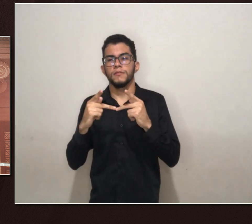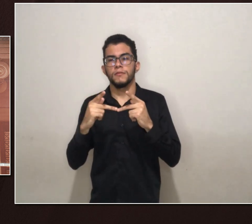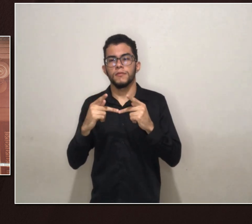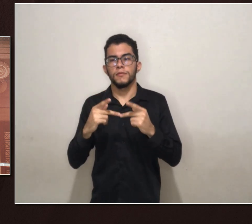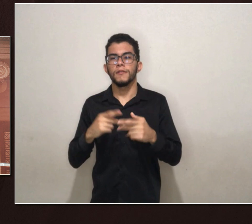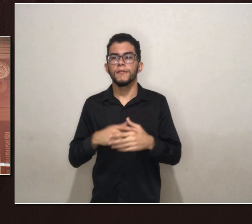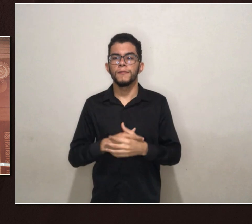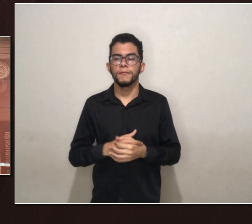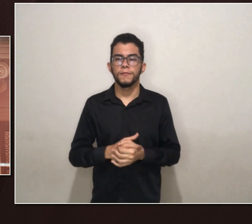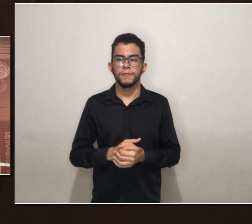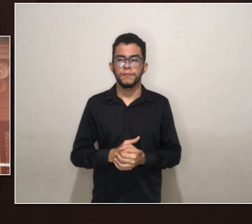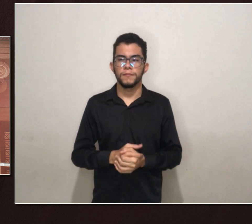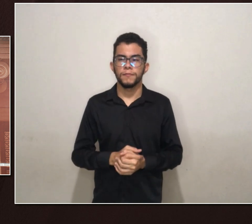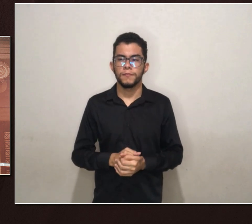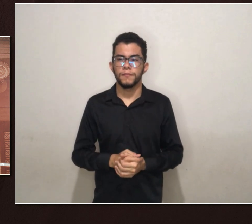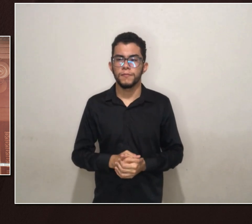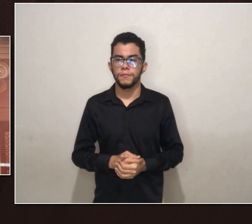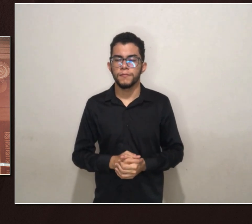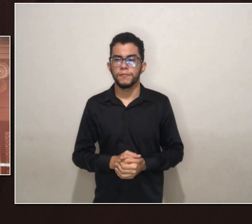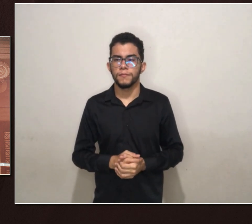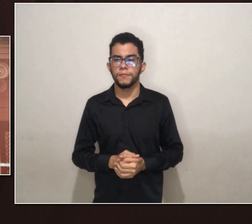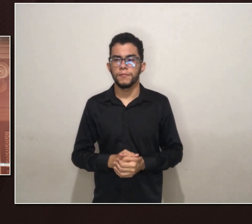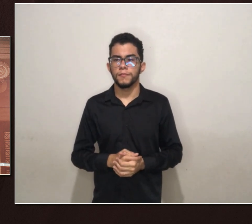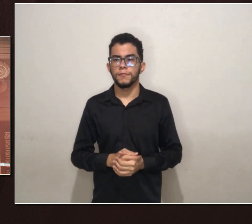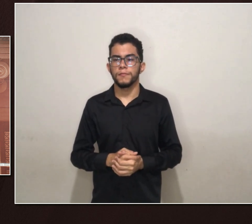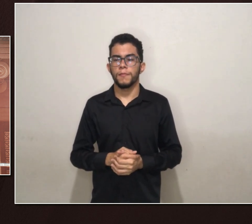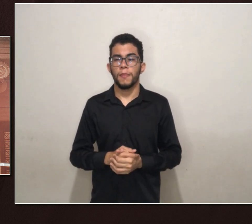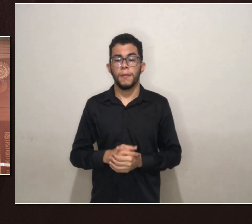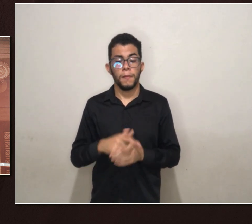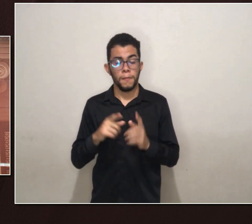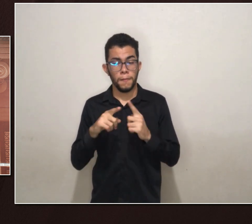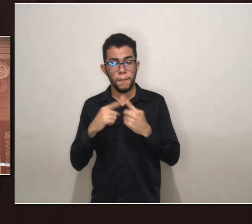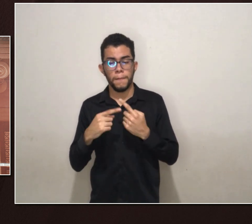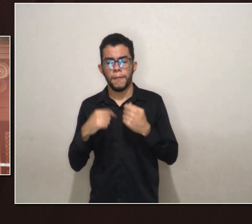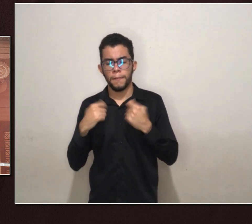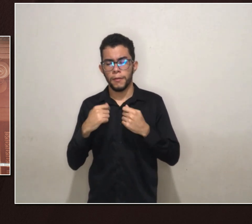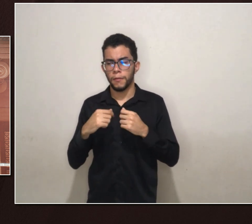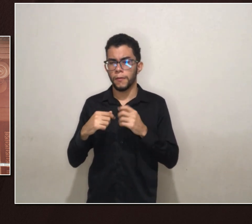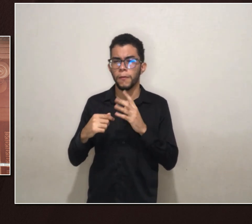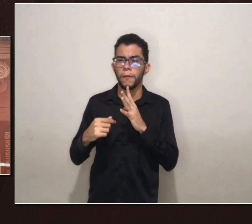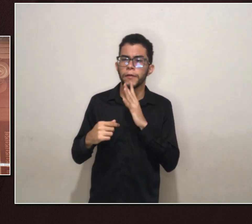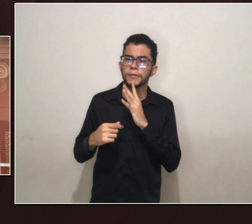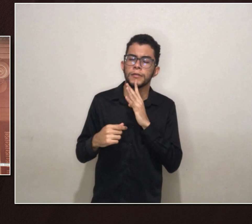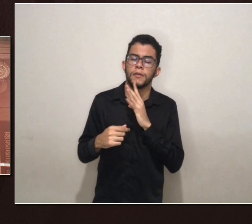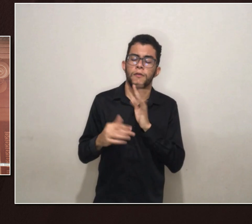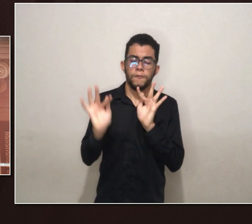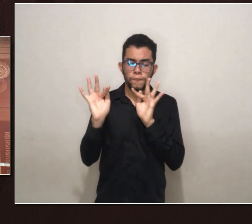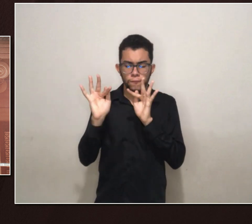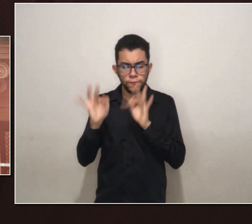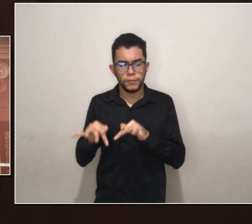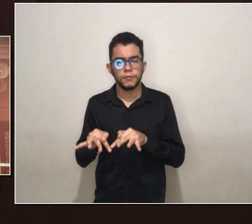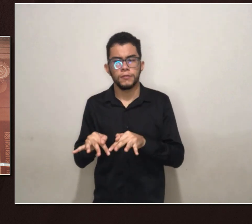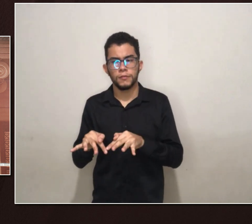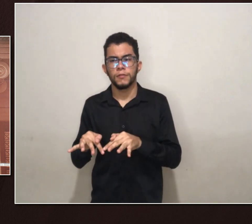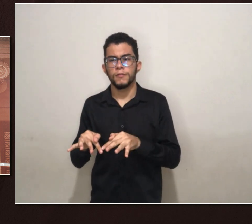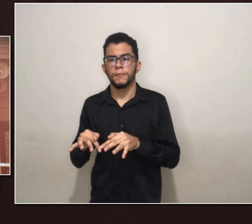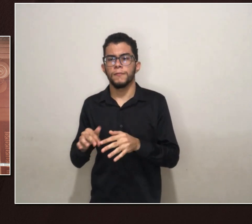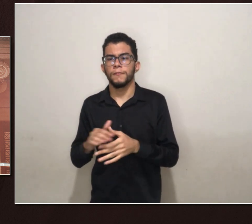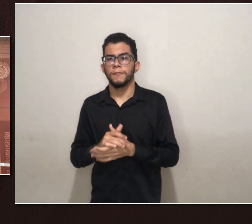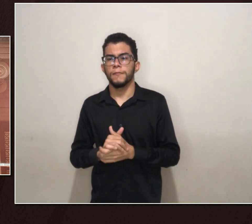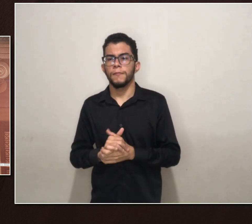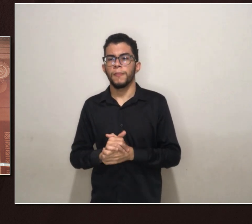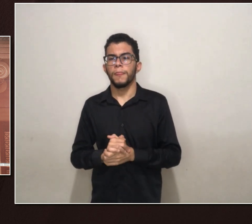igualmente claro que aquele que conhece o fim desde o início intencionou que